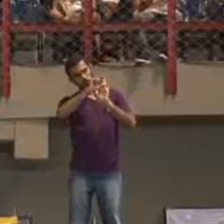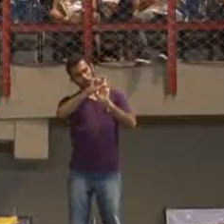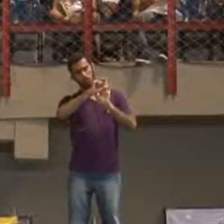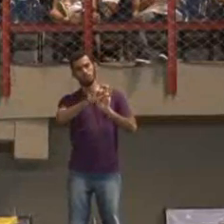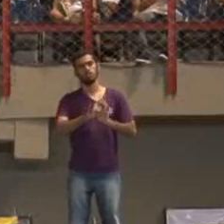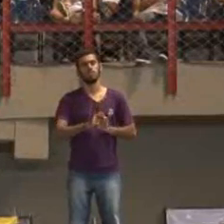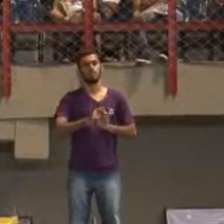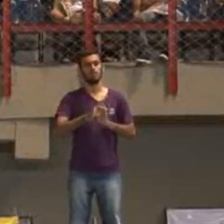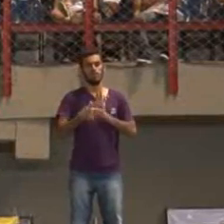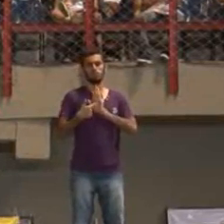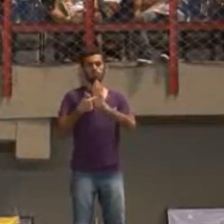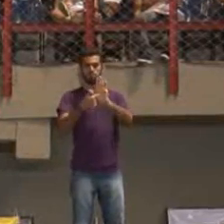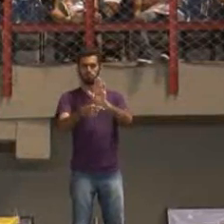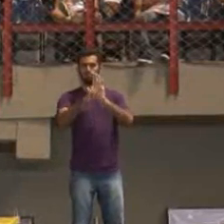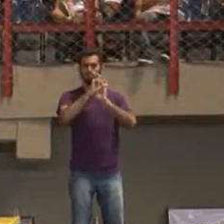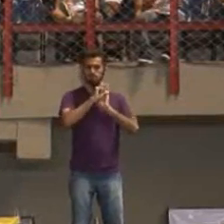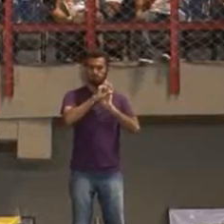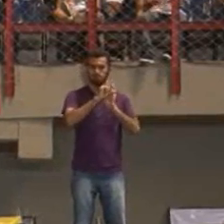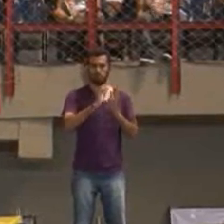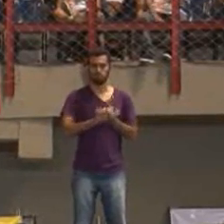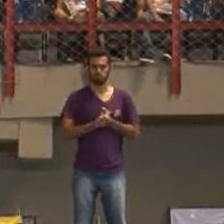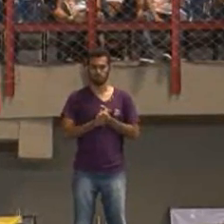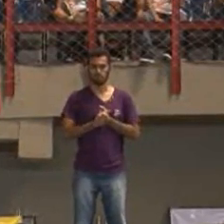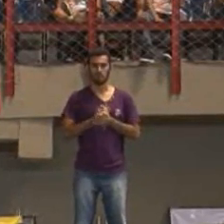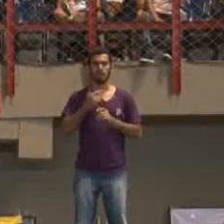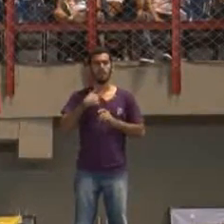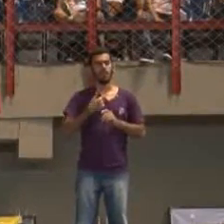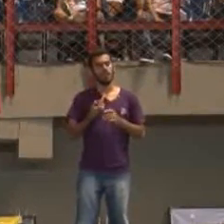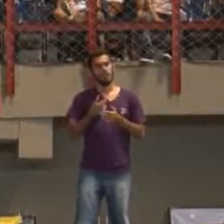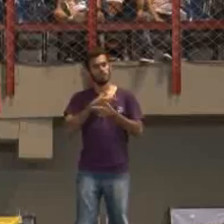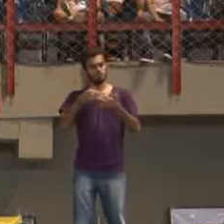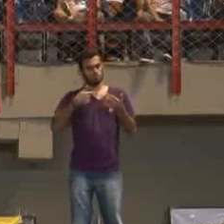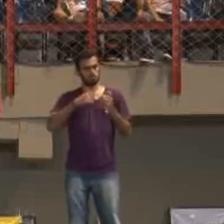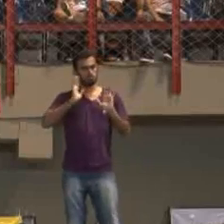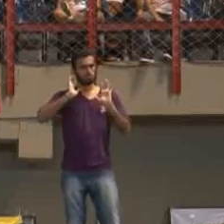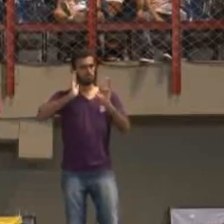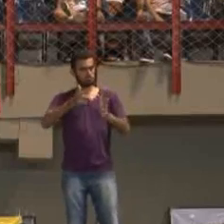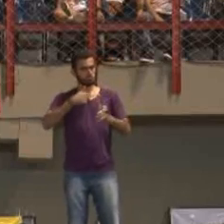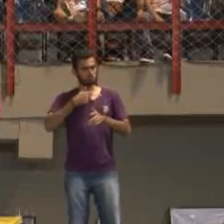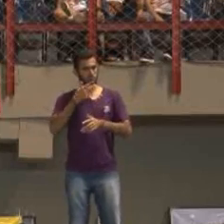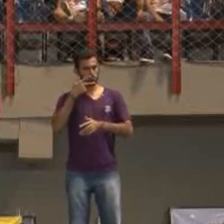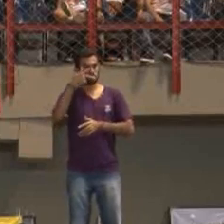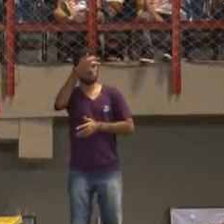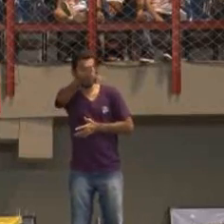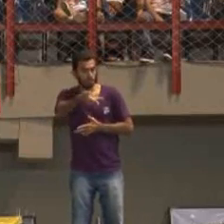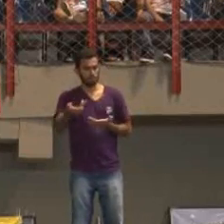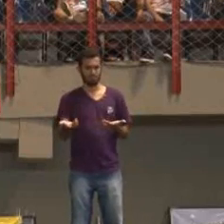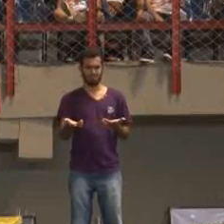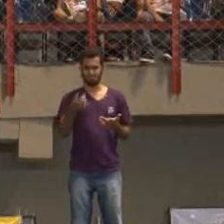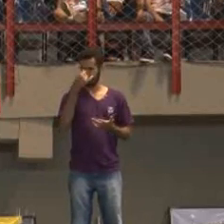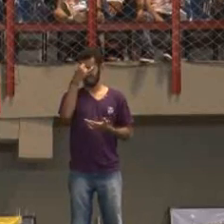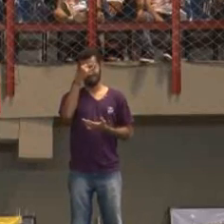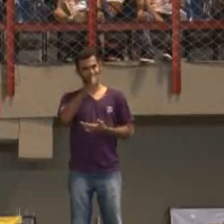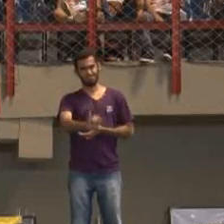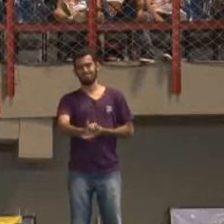Pelo exposto acima, pelo que foi dito acima, não use.